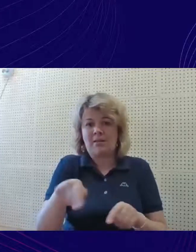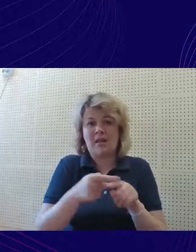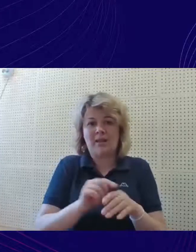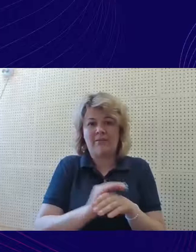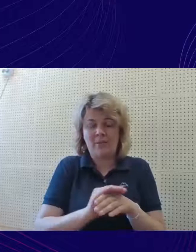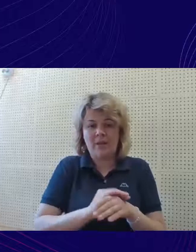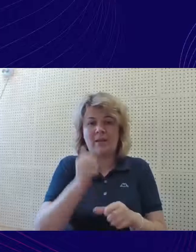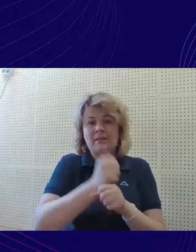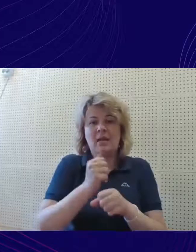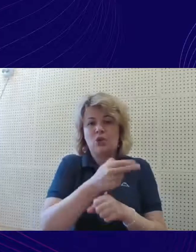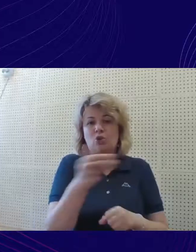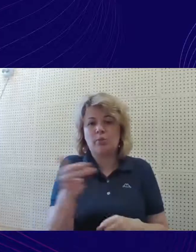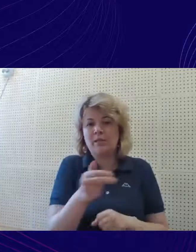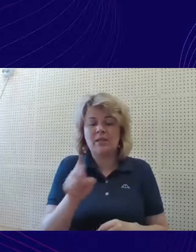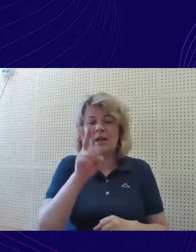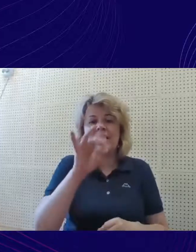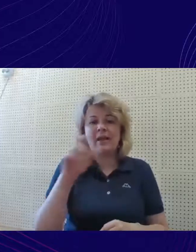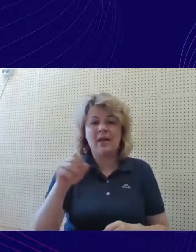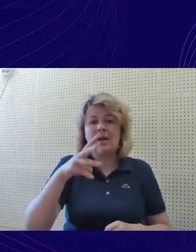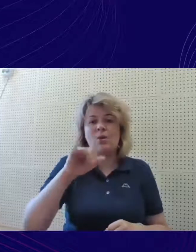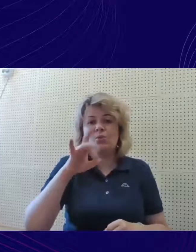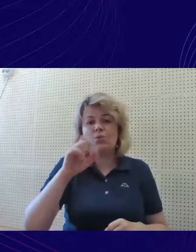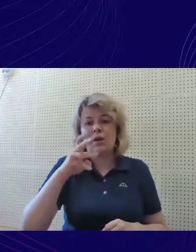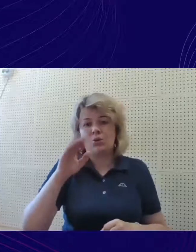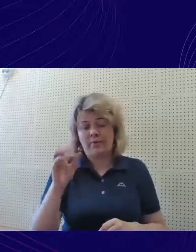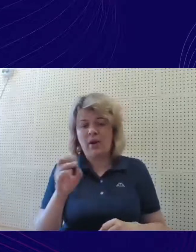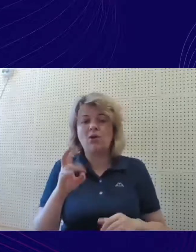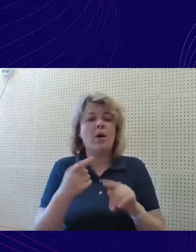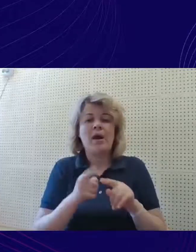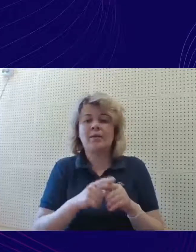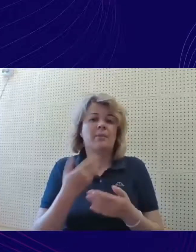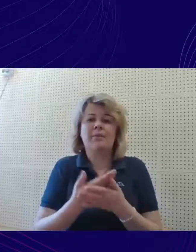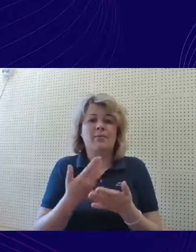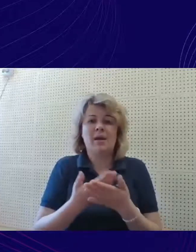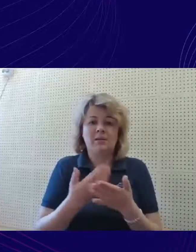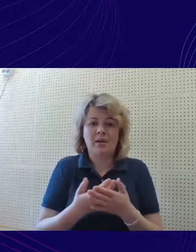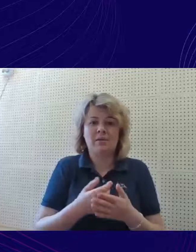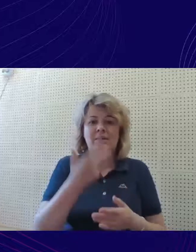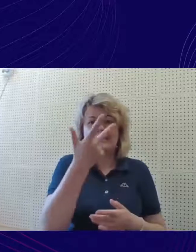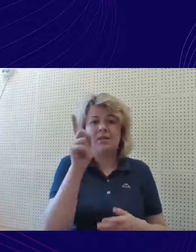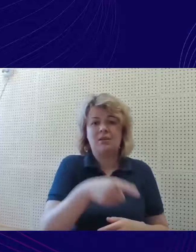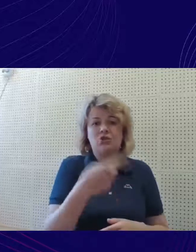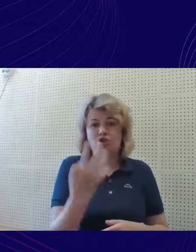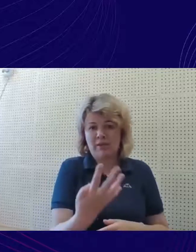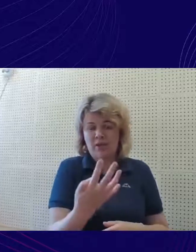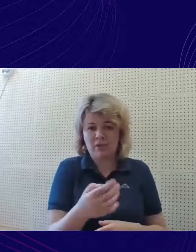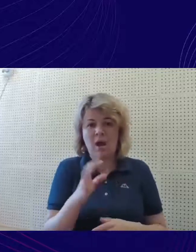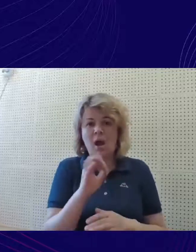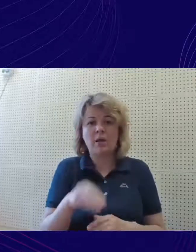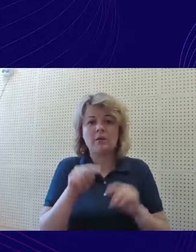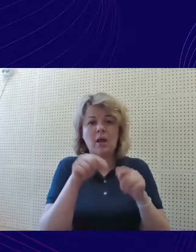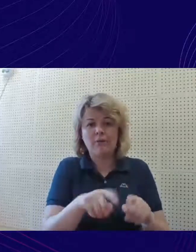Кира Муратова. Но это примерно три четверти того, что было